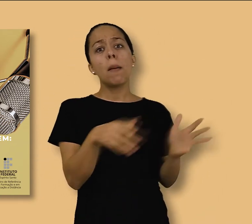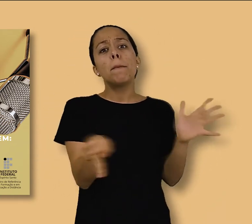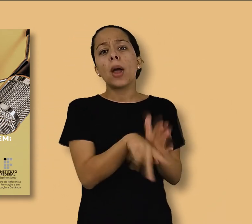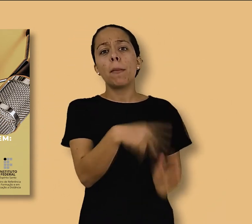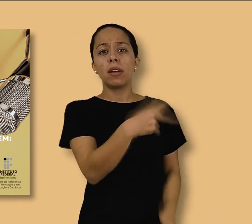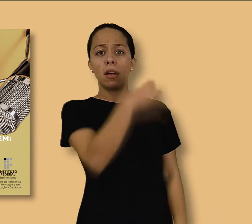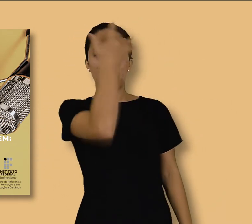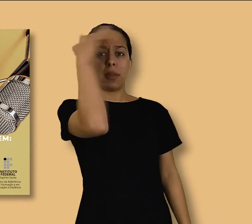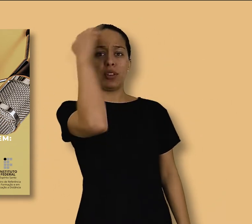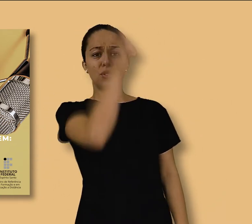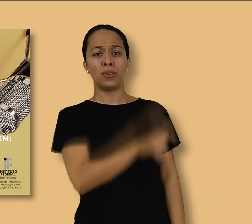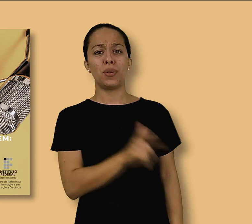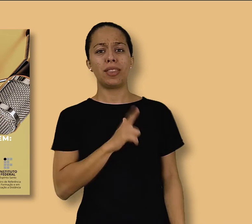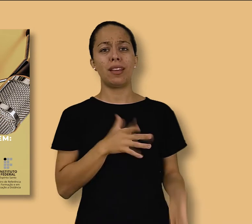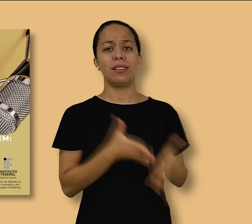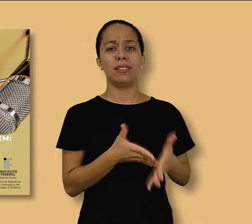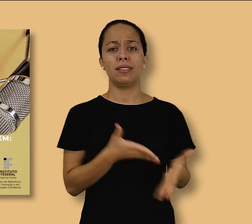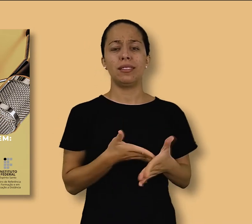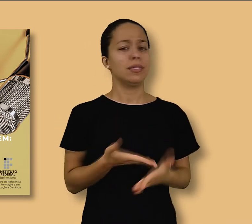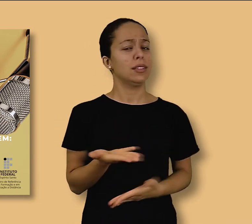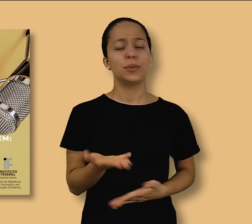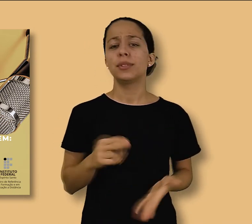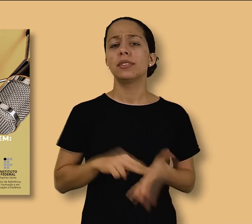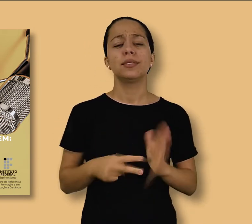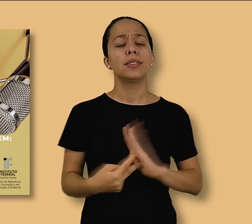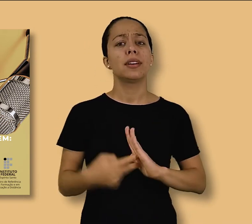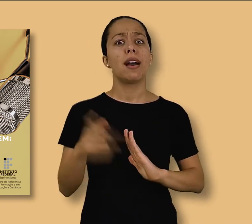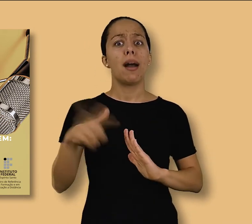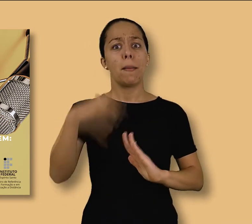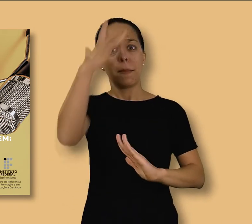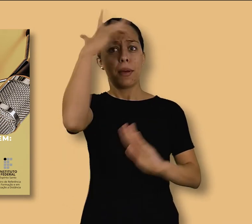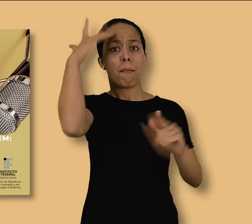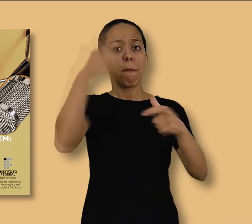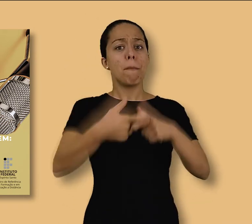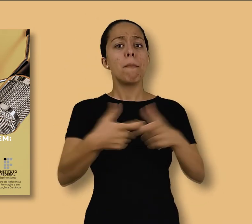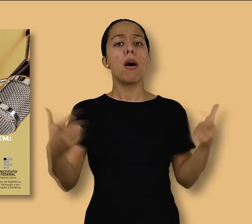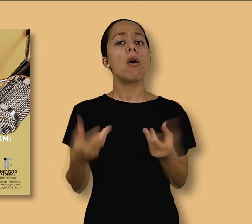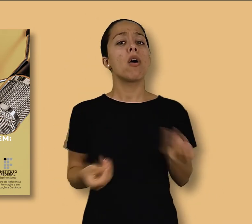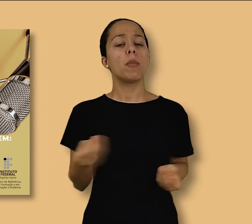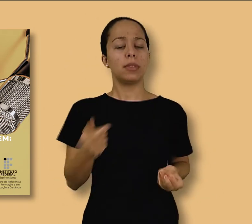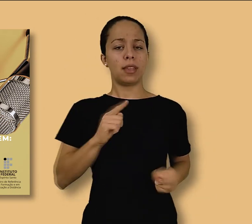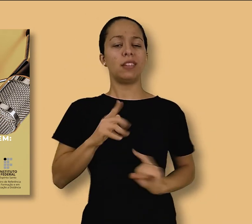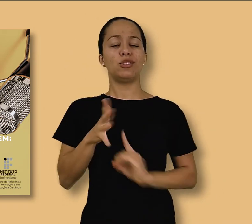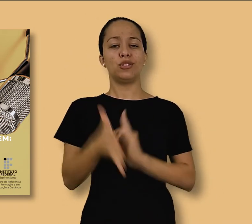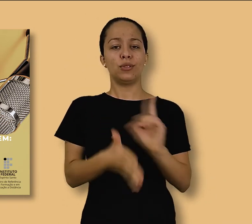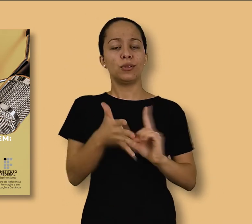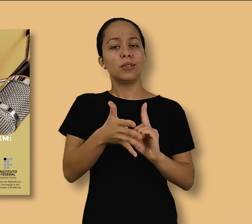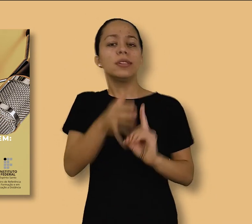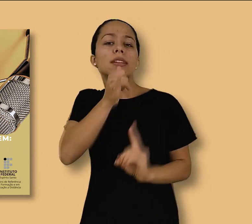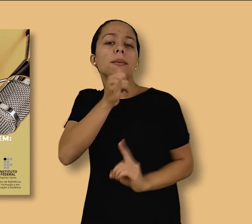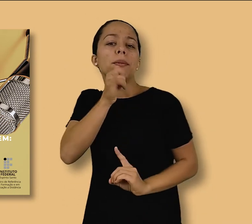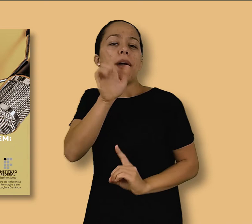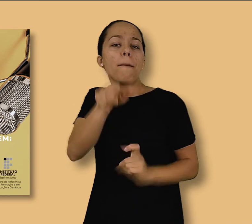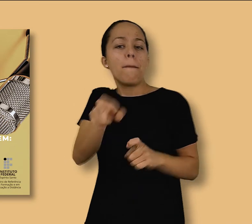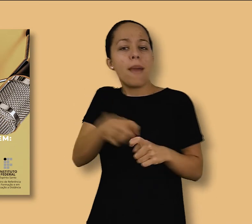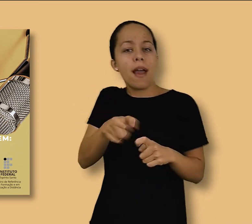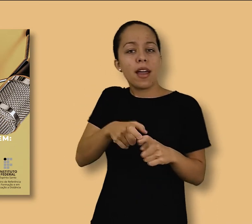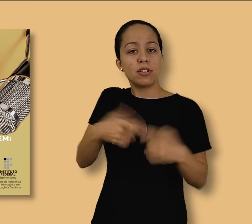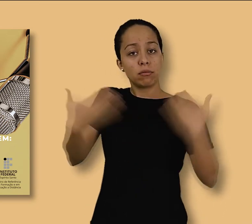ao indivíduo E isso se dá é a maioria das vezes por meio do discurso